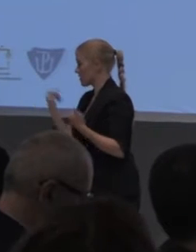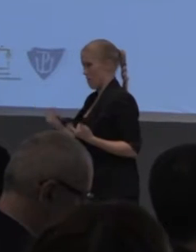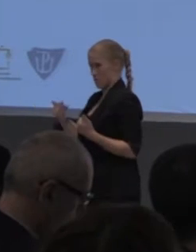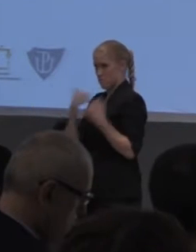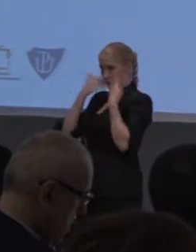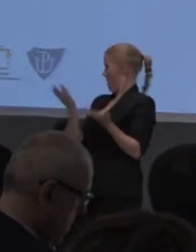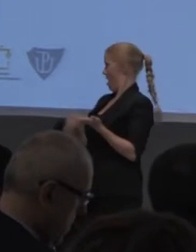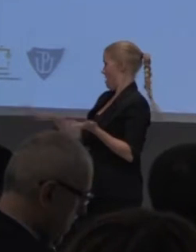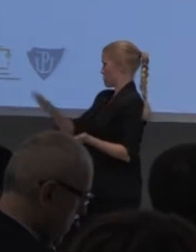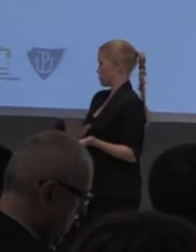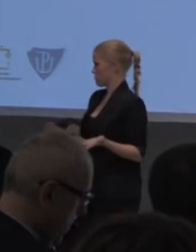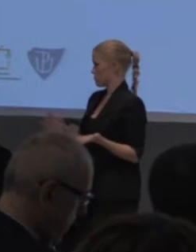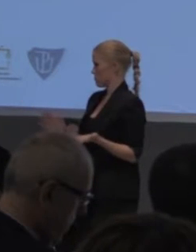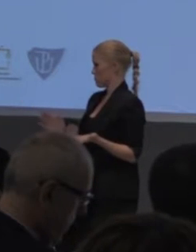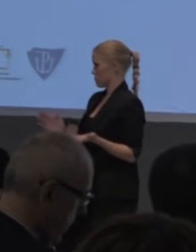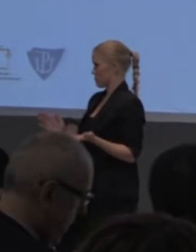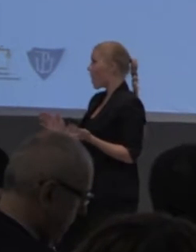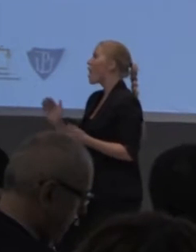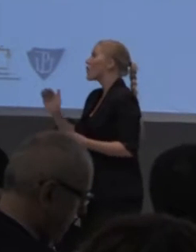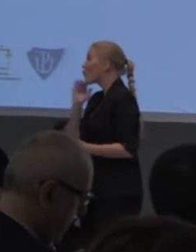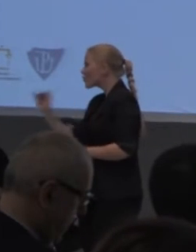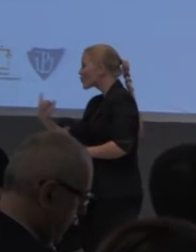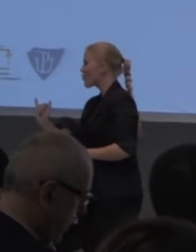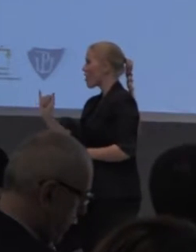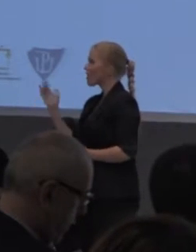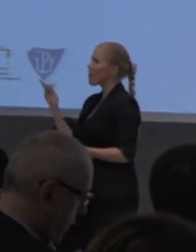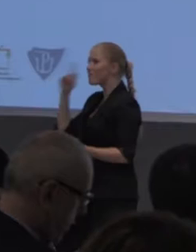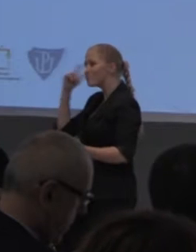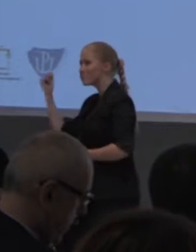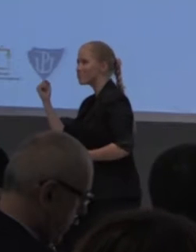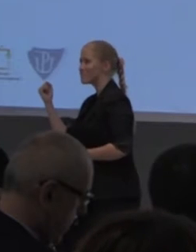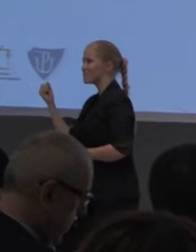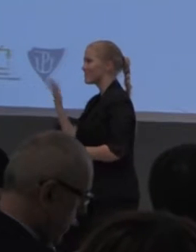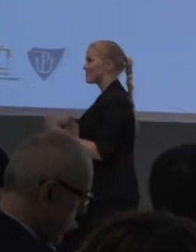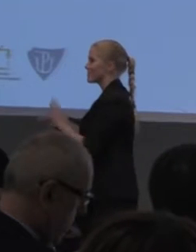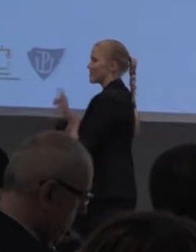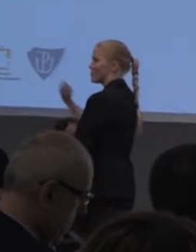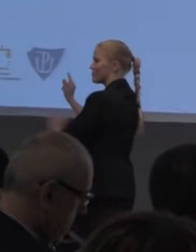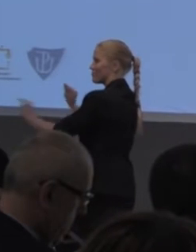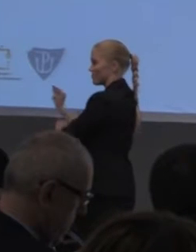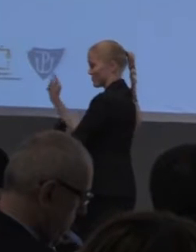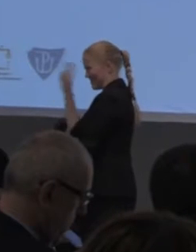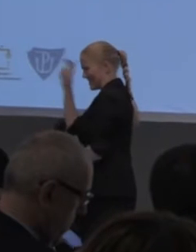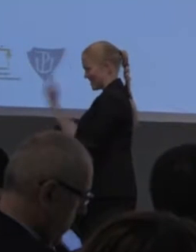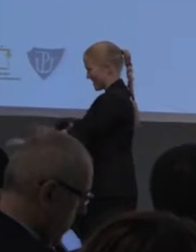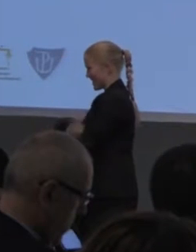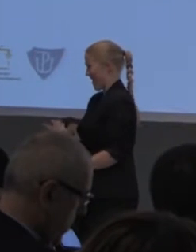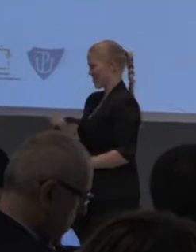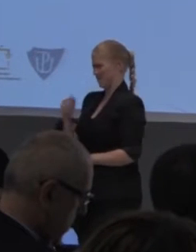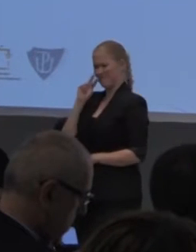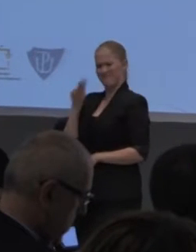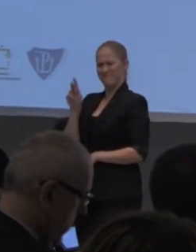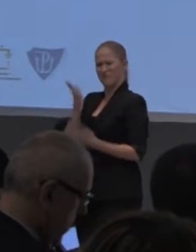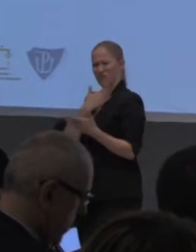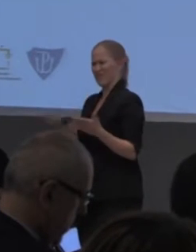Moc se to tady nenosí, spousta lidí odešla do zahraničí, nevrátila se. Obecně společnost moc